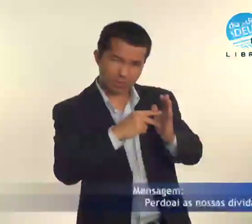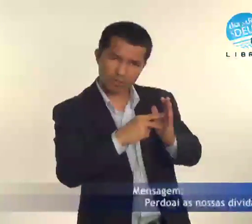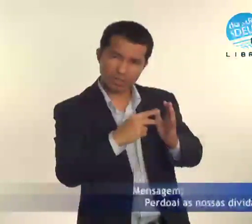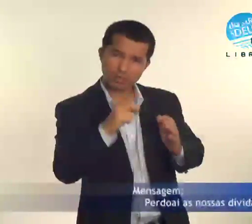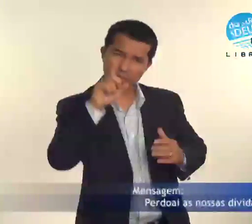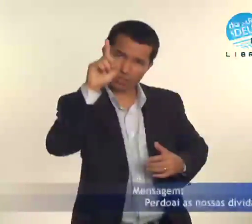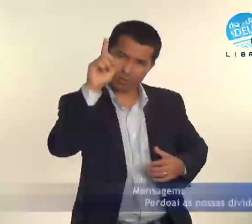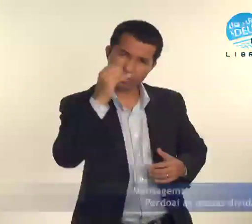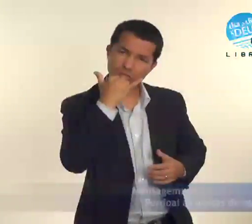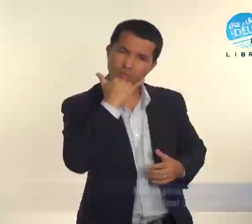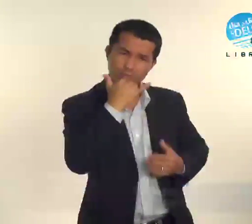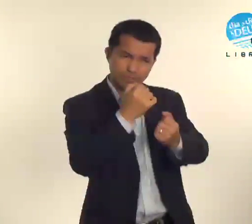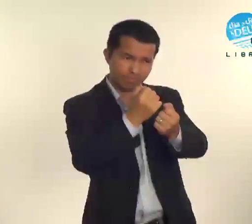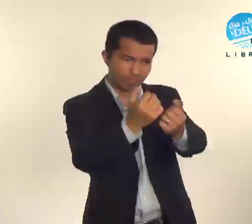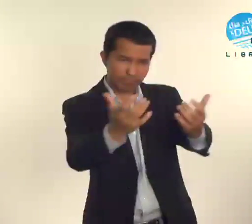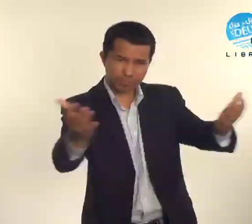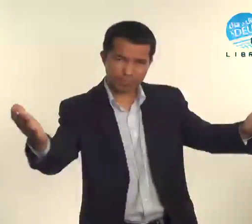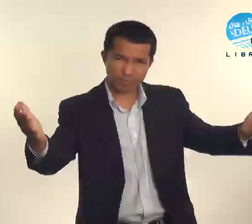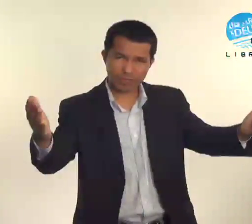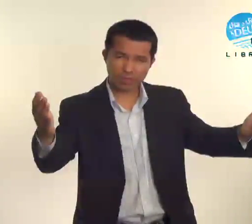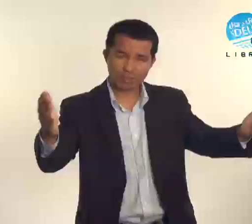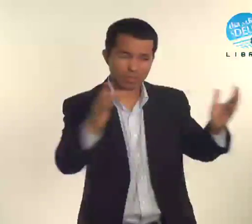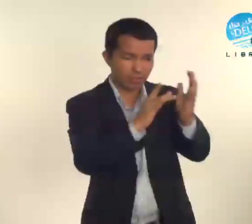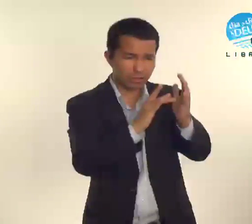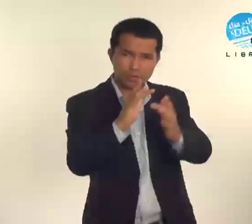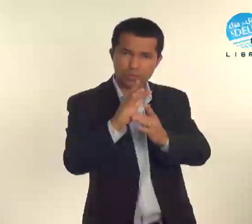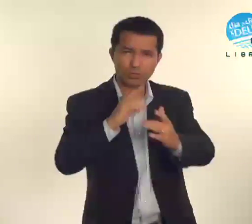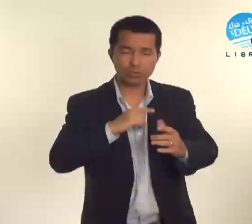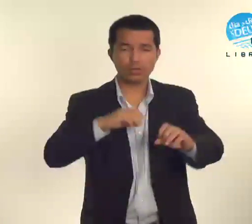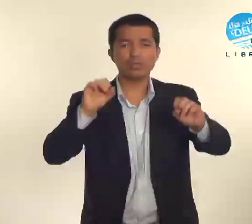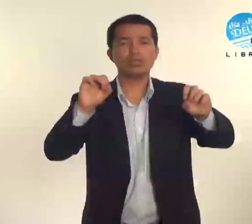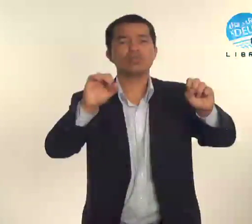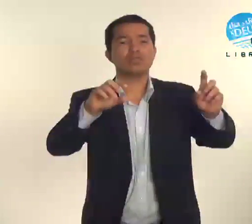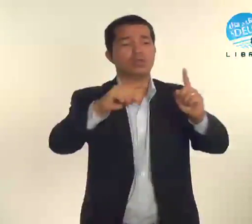é a essência daquilo que Jesus veio fazer na cruz do Calvário.